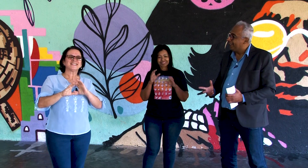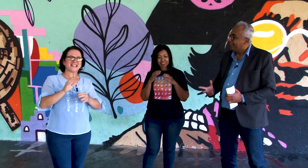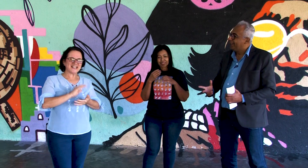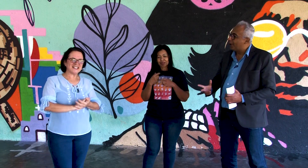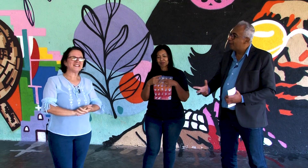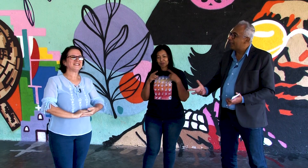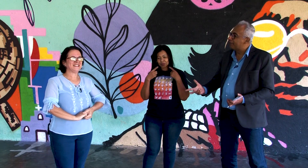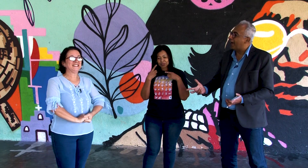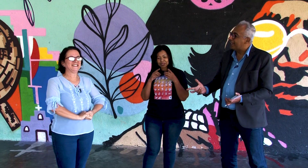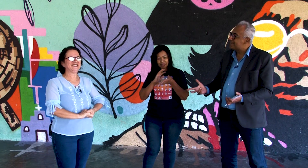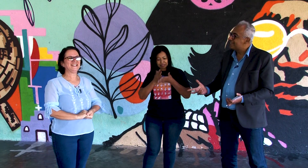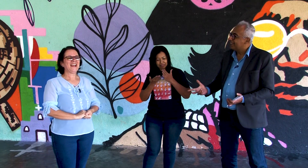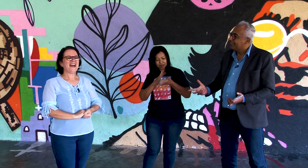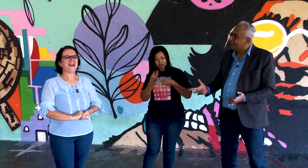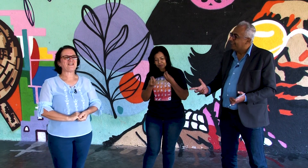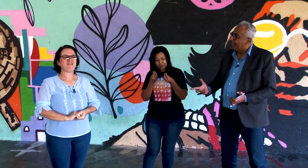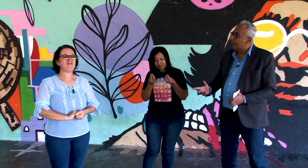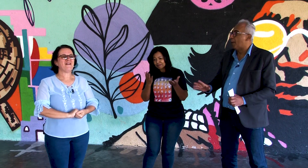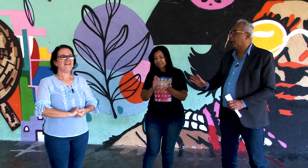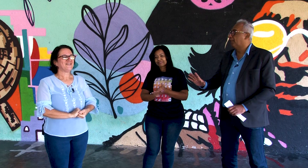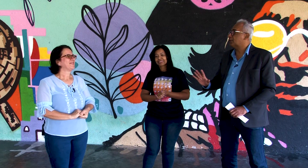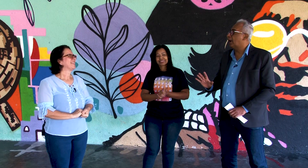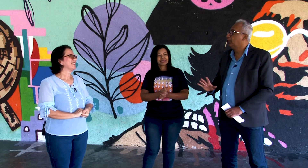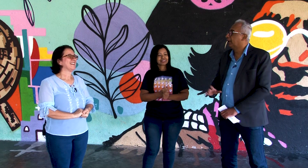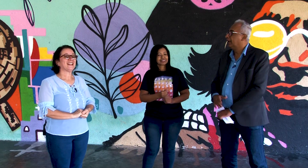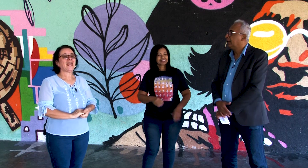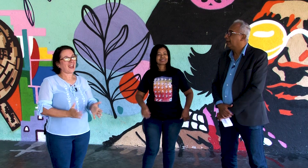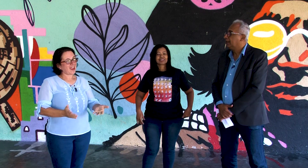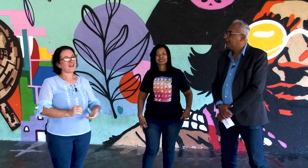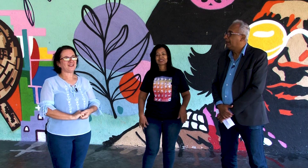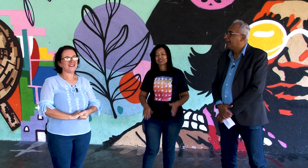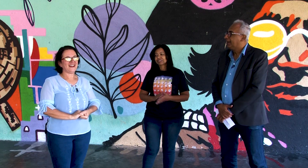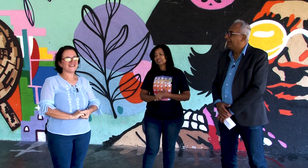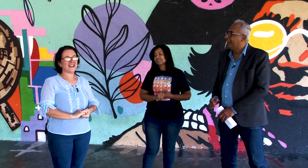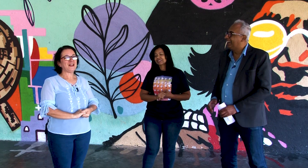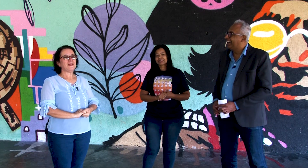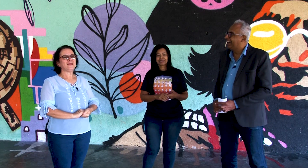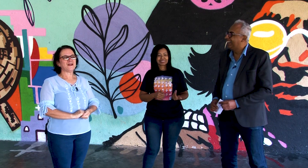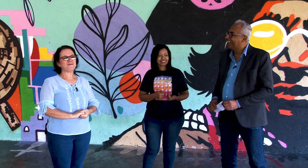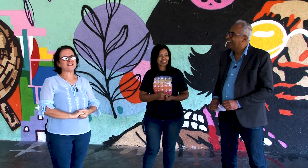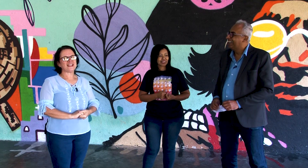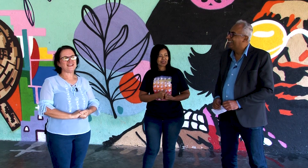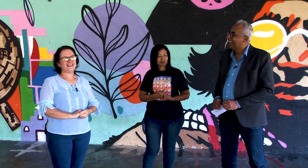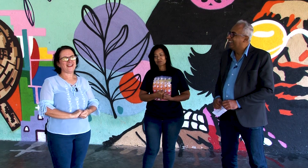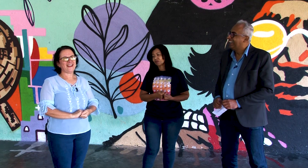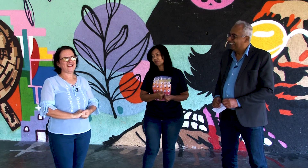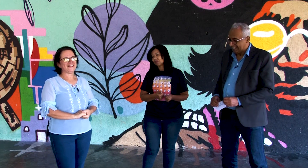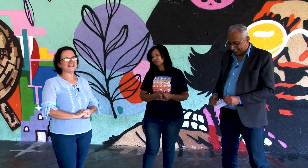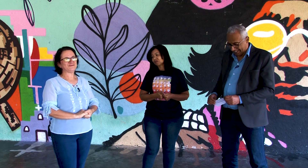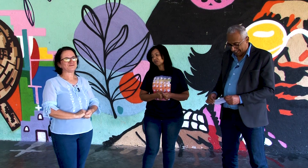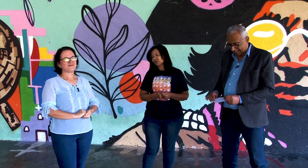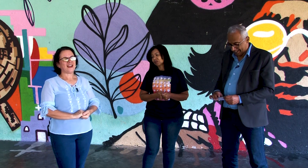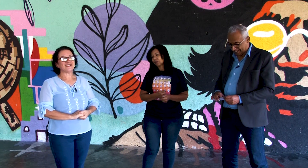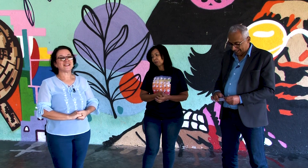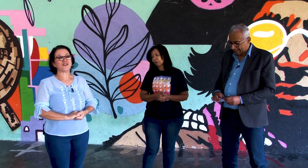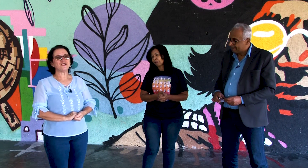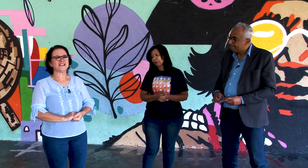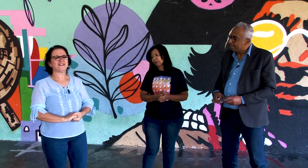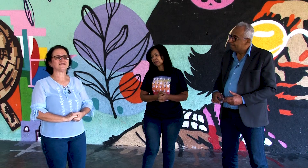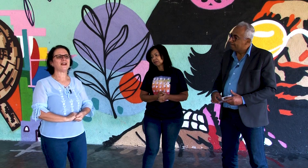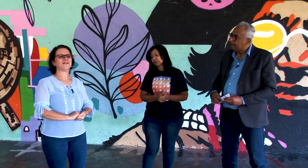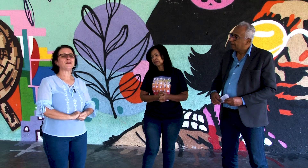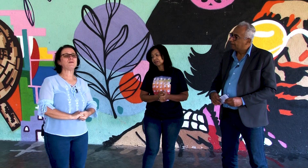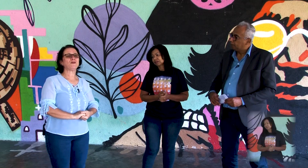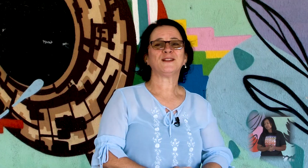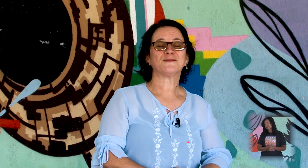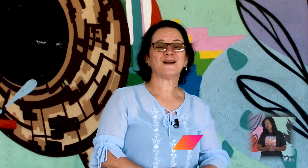também? Canta. E como é que faz? É bom porque não faz barulho, né? É verdade. Não, mas aí às vezes até o